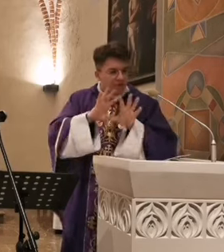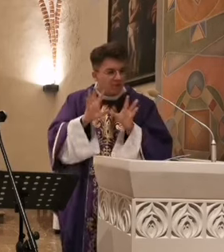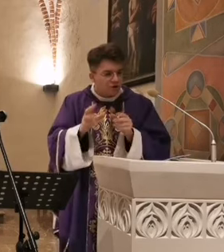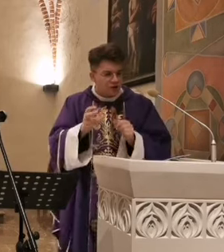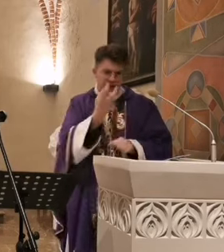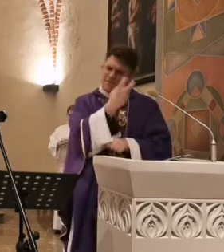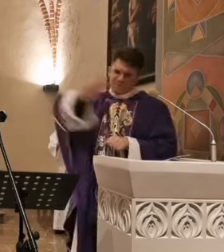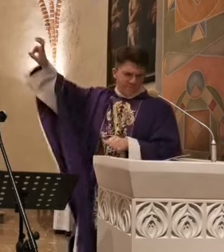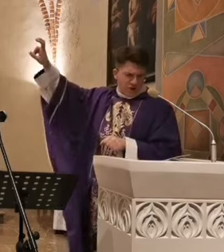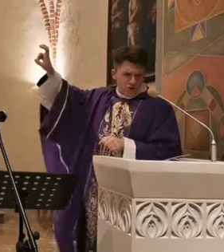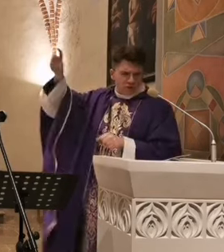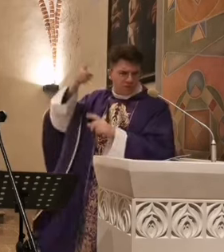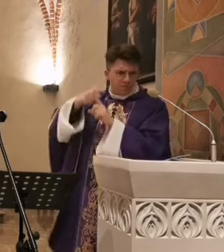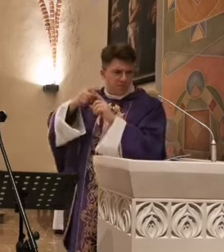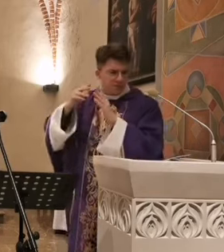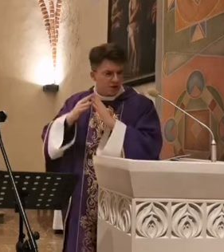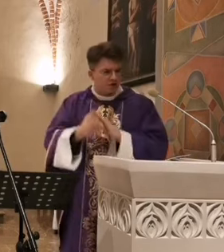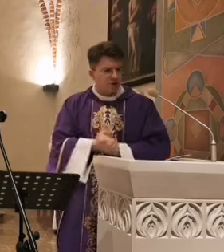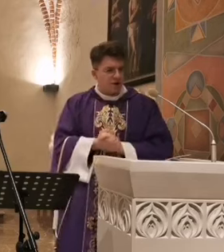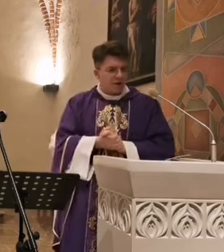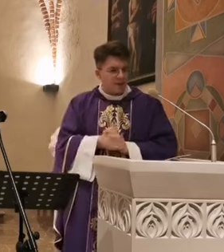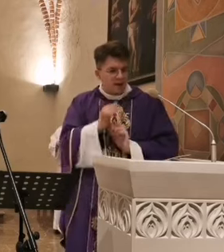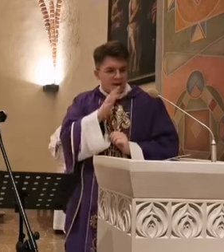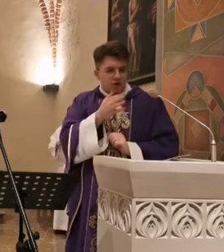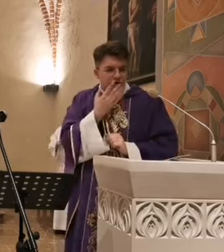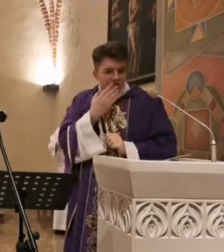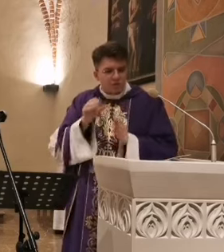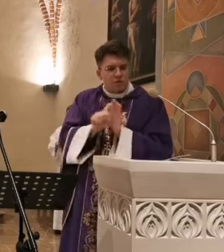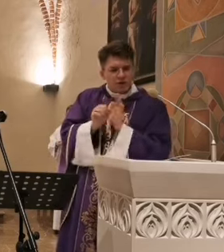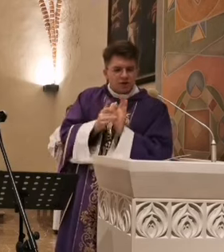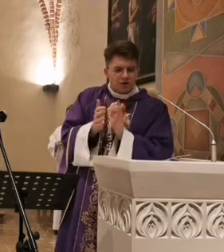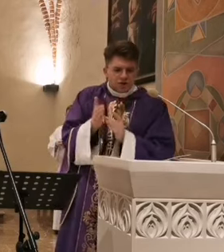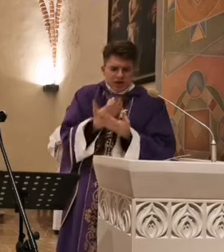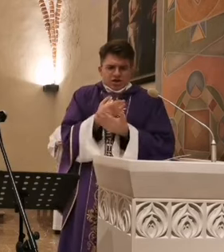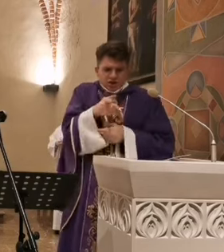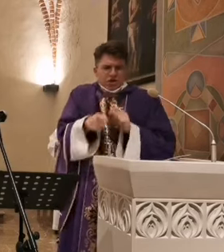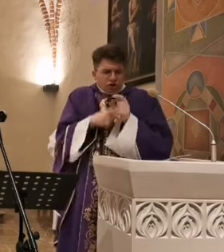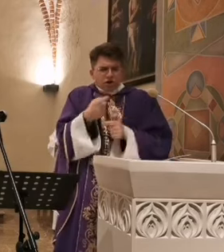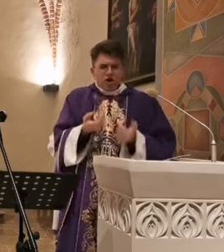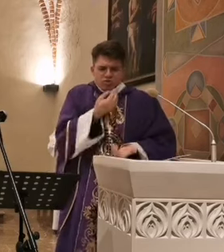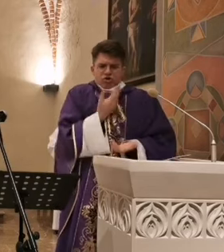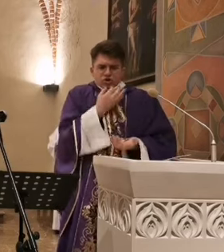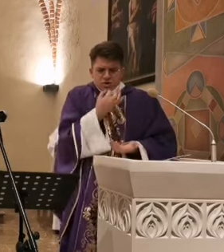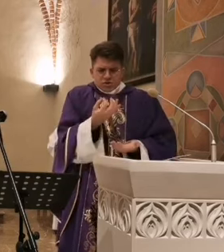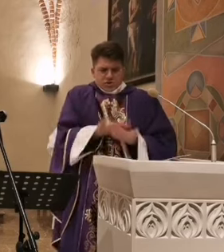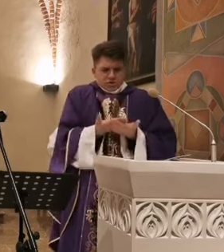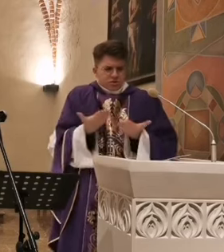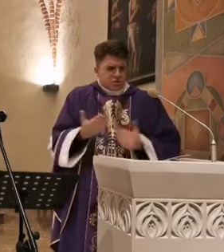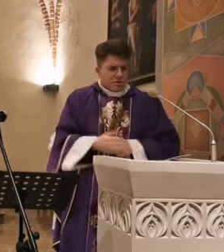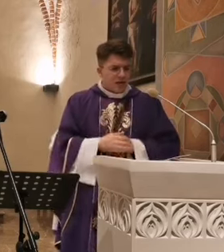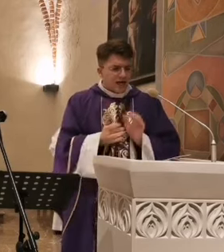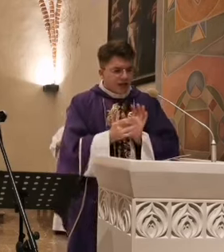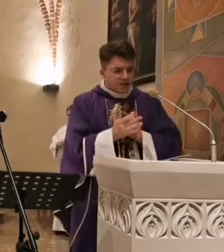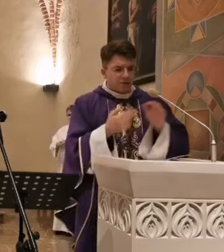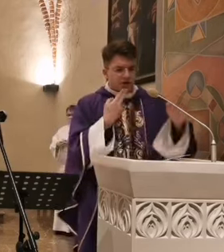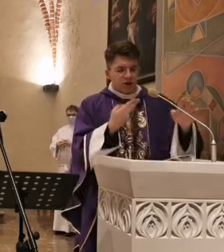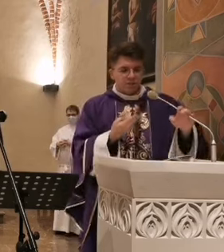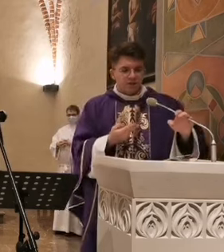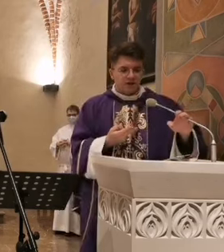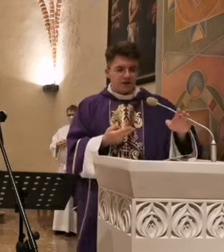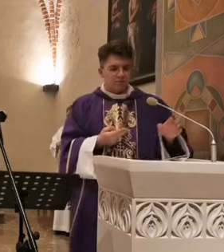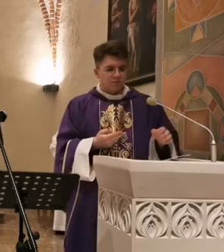I wszystkich wyrzucił z kościoła. Żydzi mówili do Jezusa, z czego ty to robisz? A